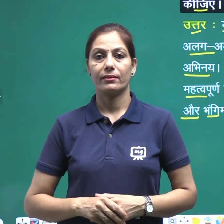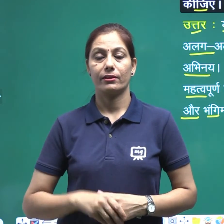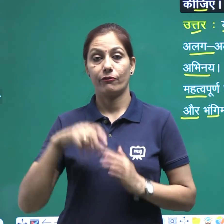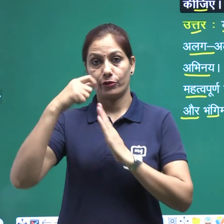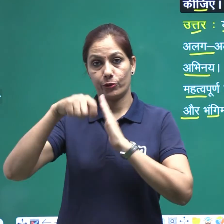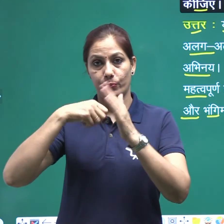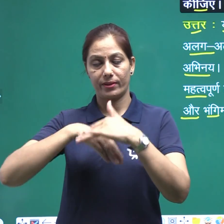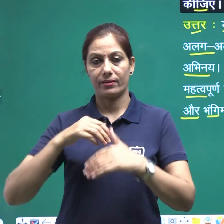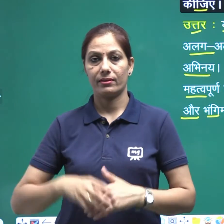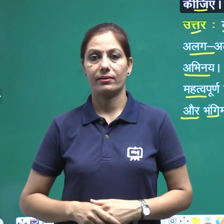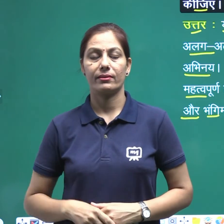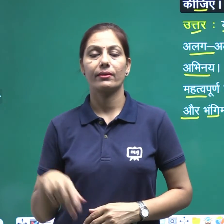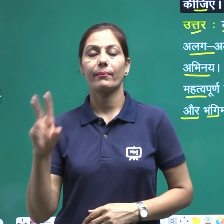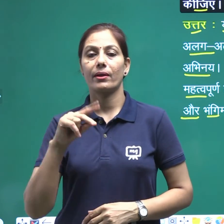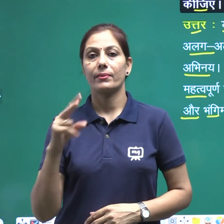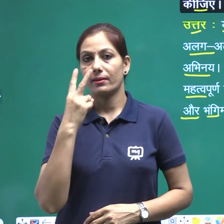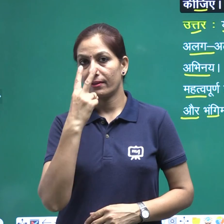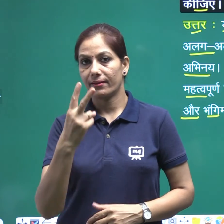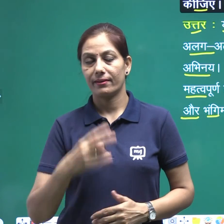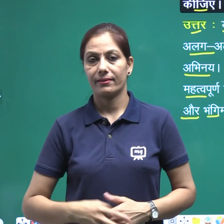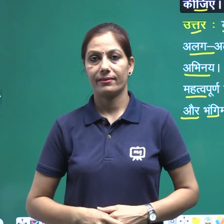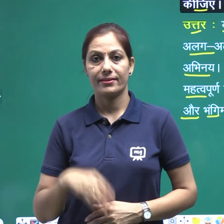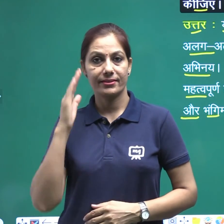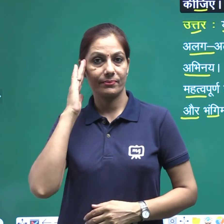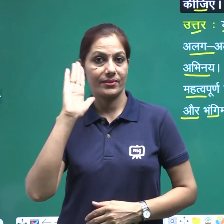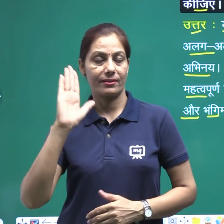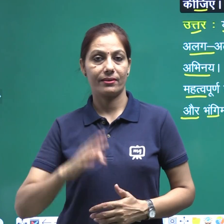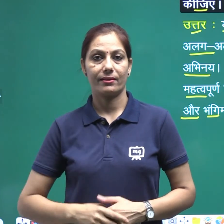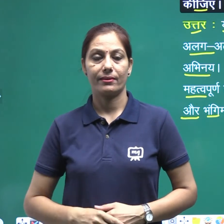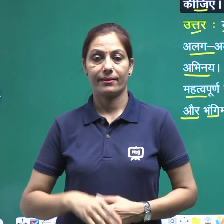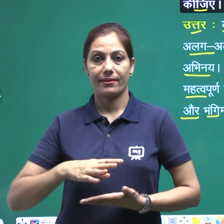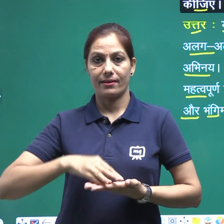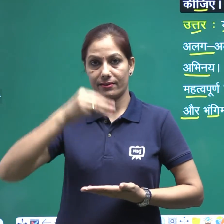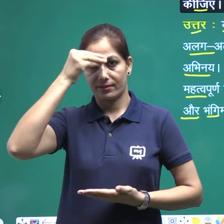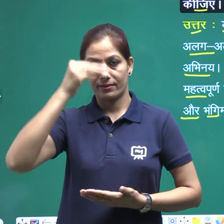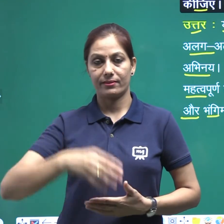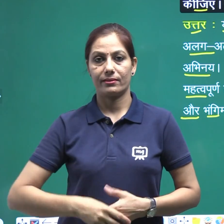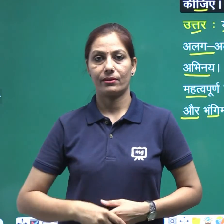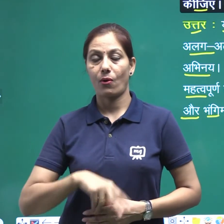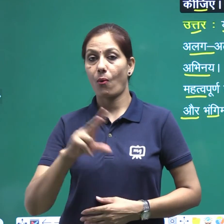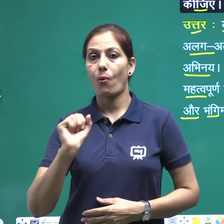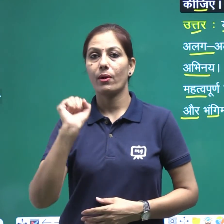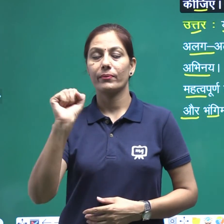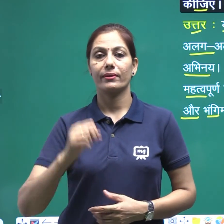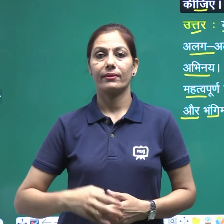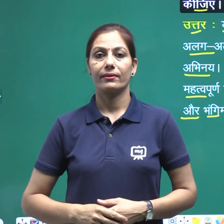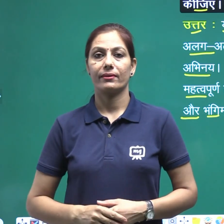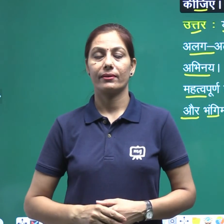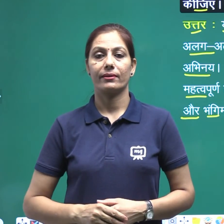में बार बार देखें, समझें, याद करें और